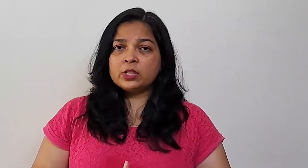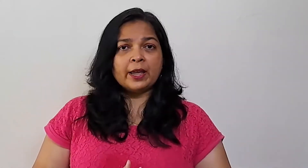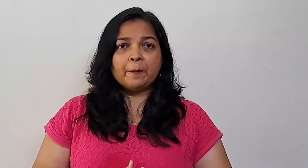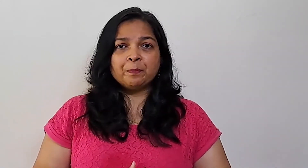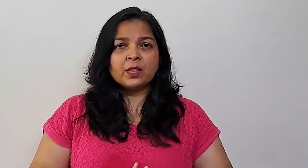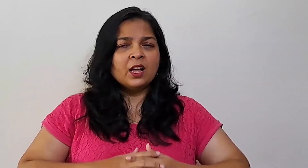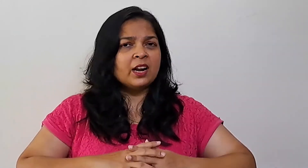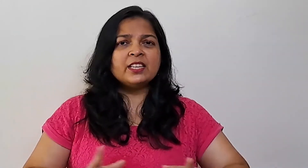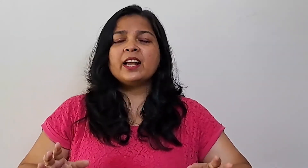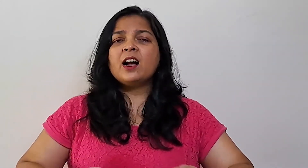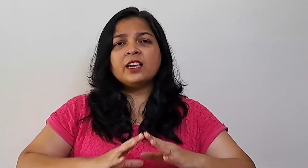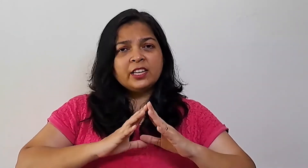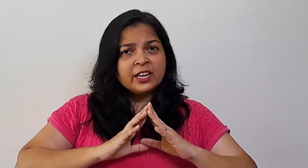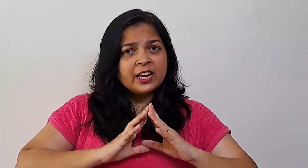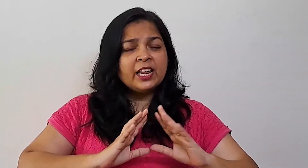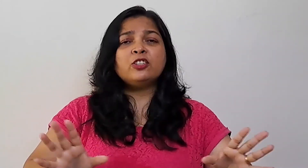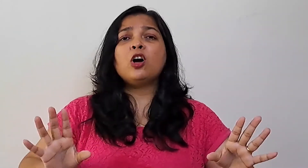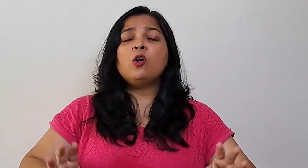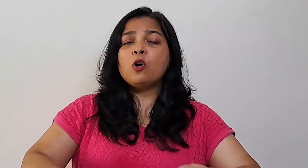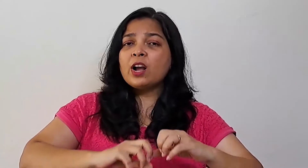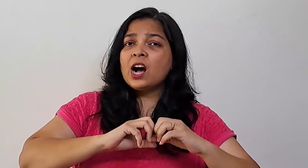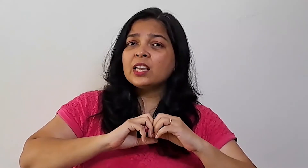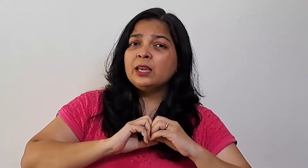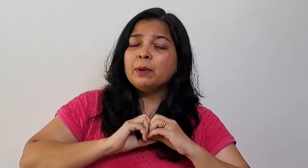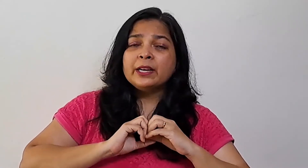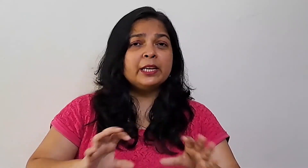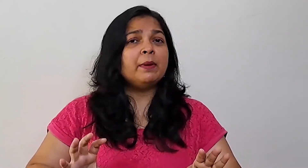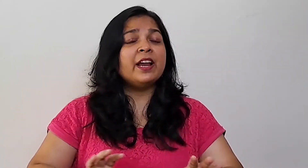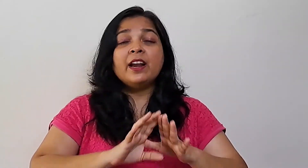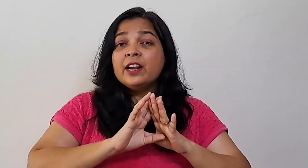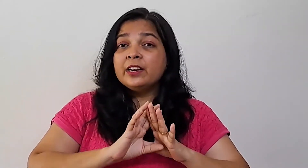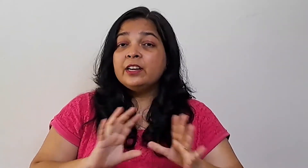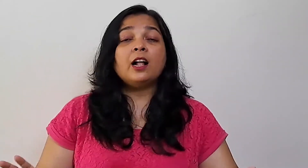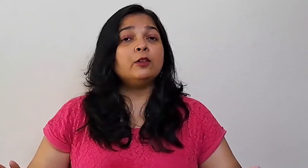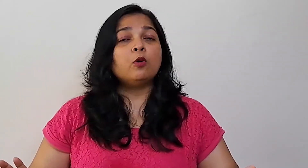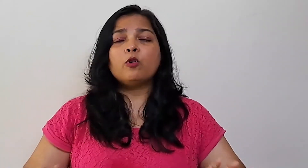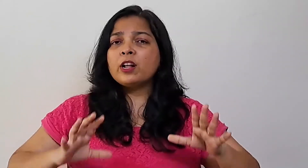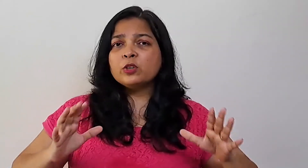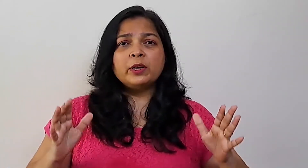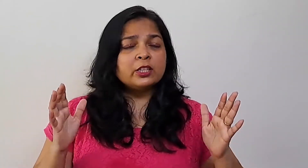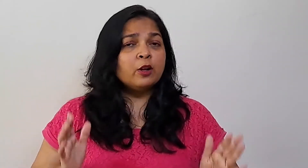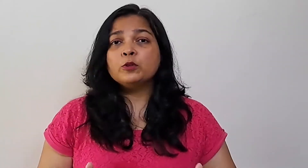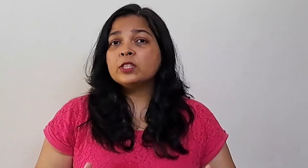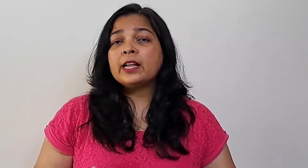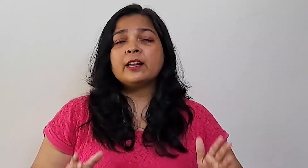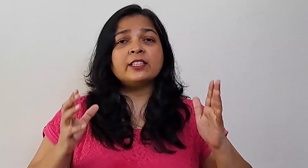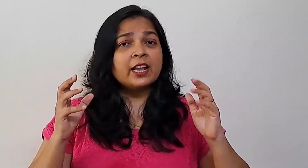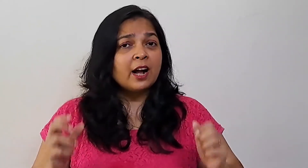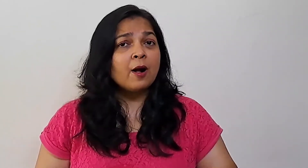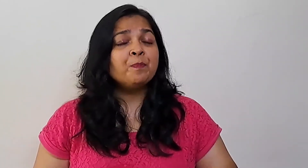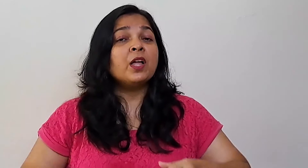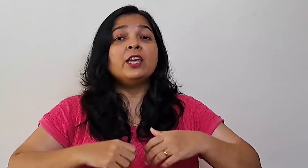बहुत गुस्सा आया। राजा ने कहा इन्नू लियो ते अग दी पट्टी विच सिट दवो। ते राजा नूं इन्ना गुस्सा